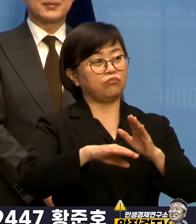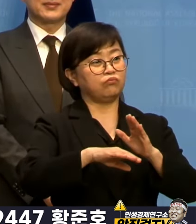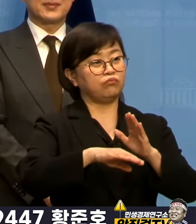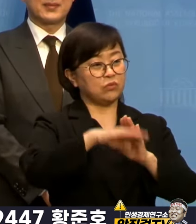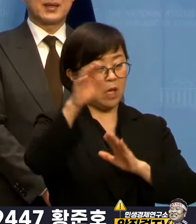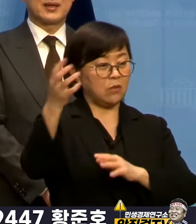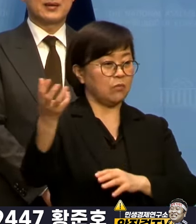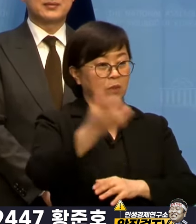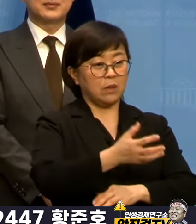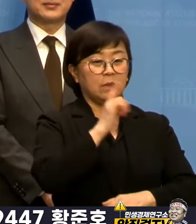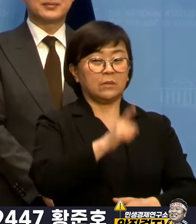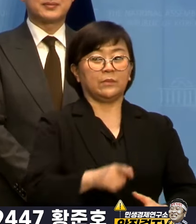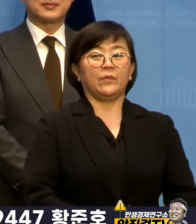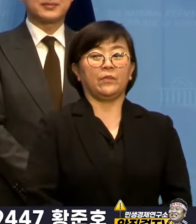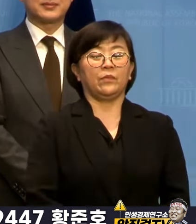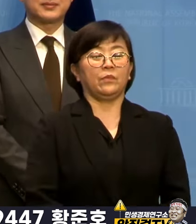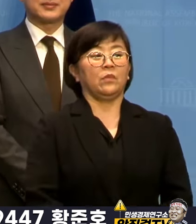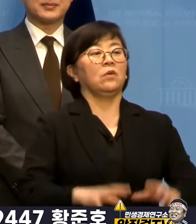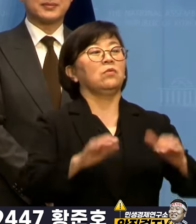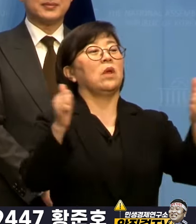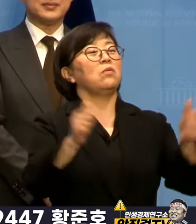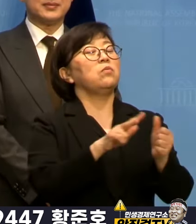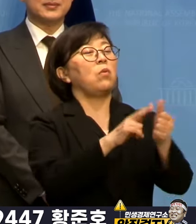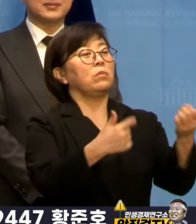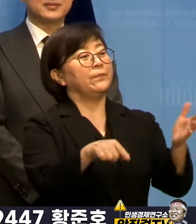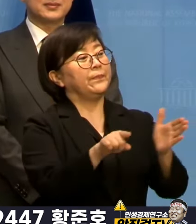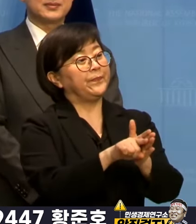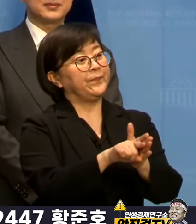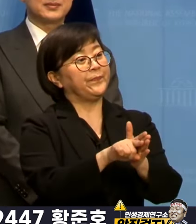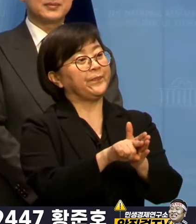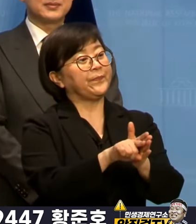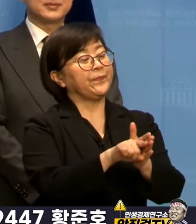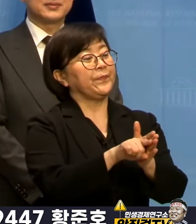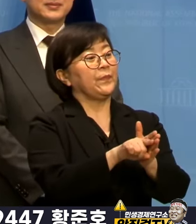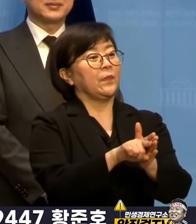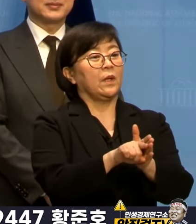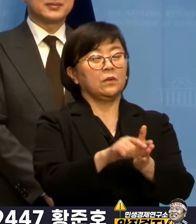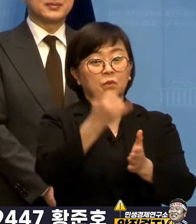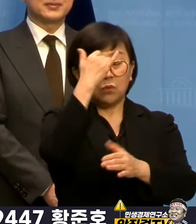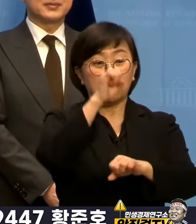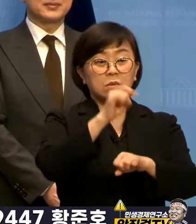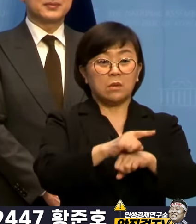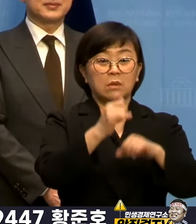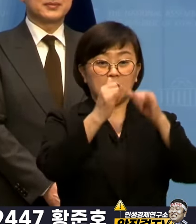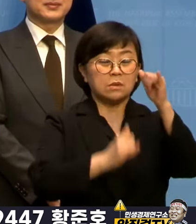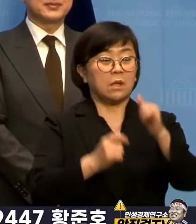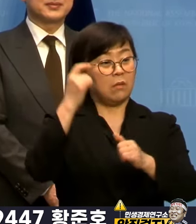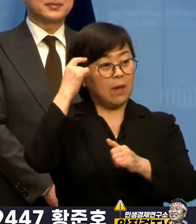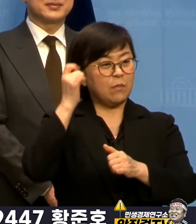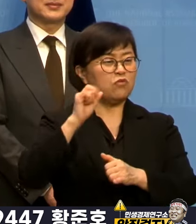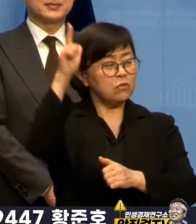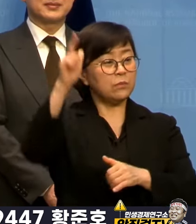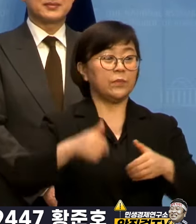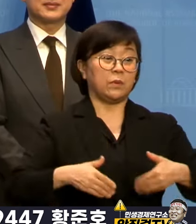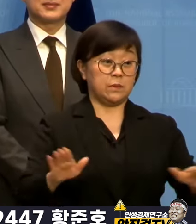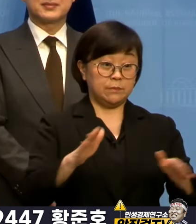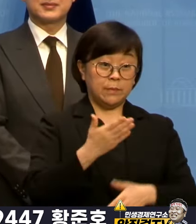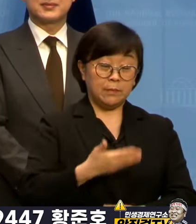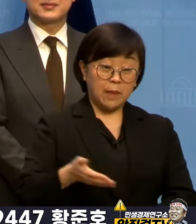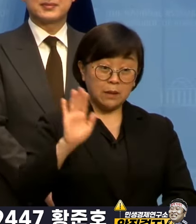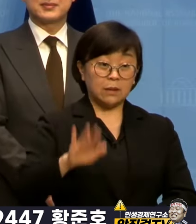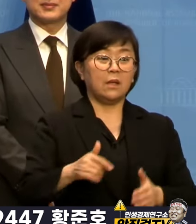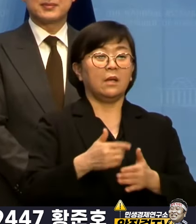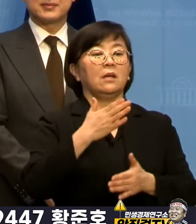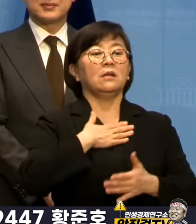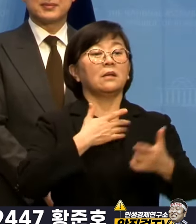그러니까 최소한 국회의원 후보로 나오려면 뭐 대단한 도덕성과 역사관까지는 아니어도 우리 기자님들이나